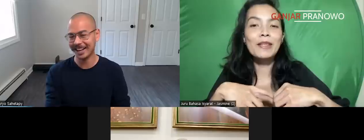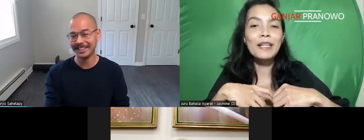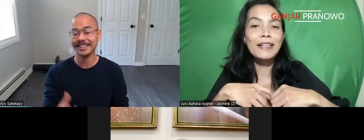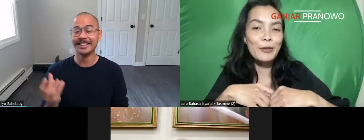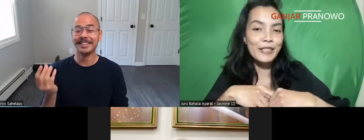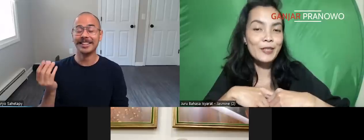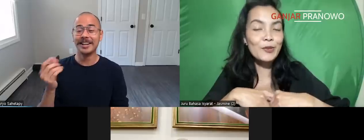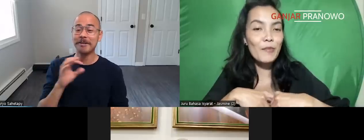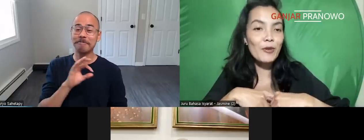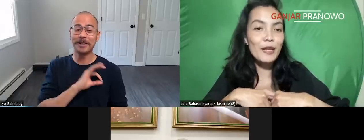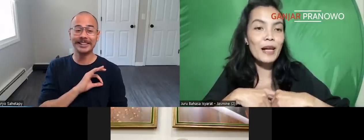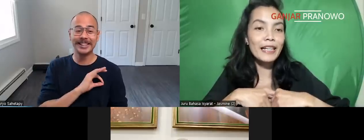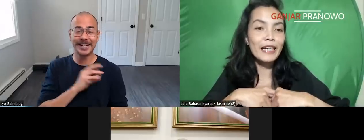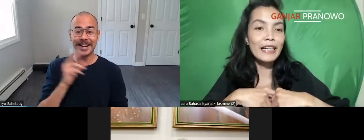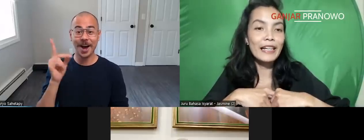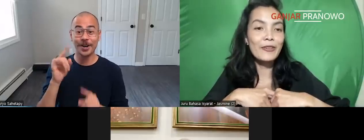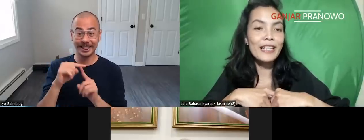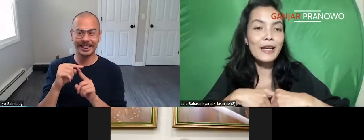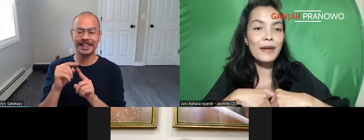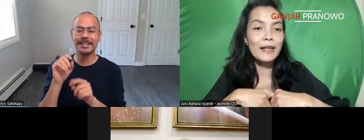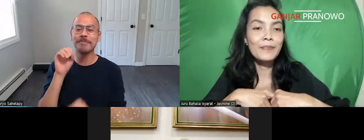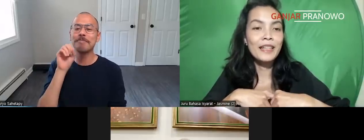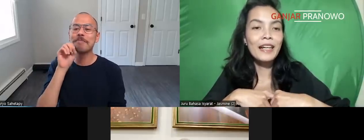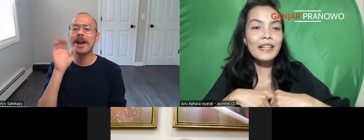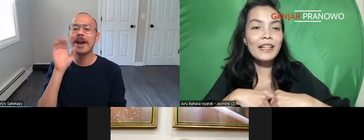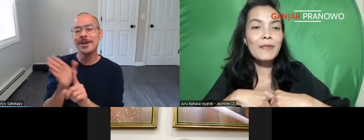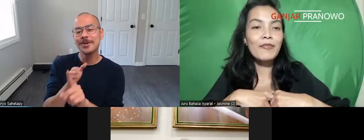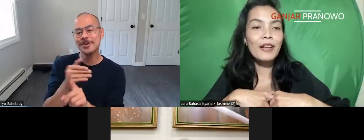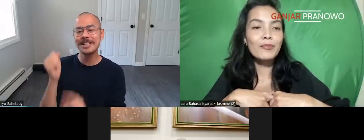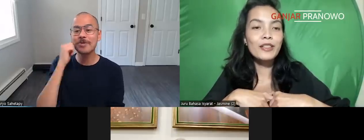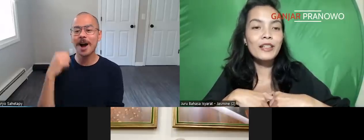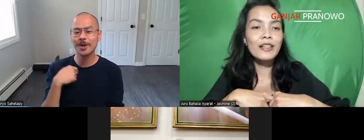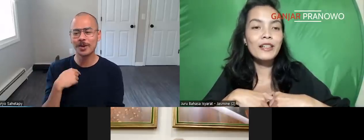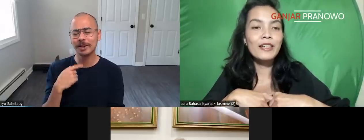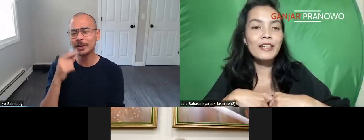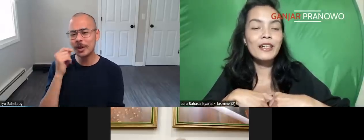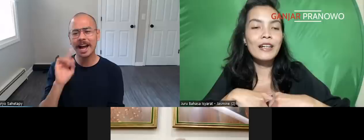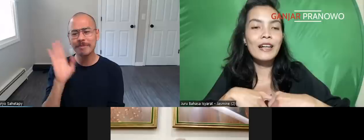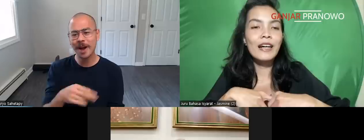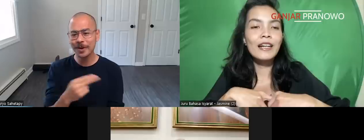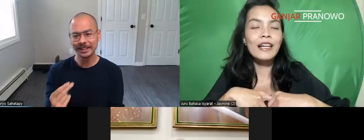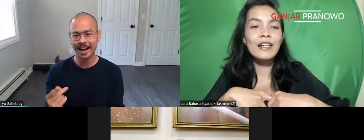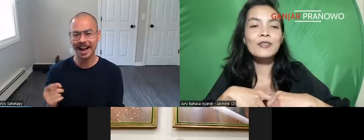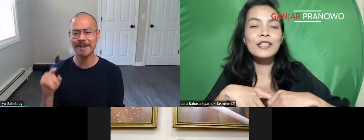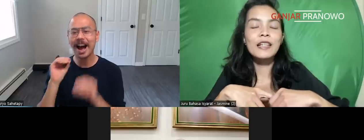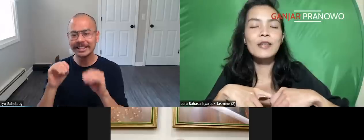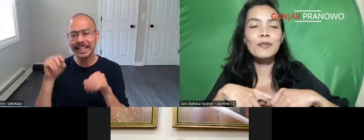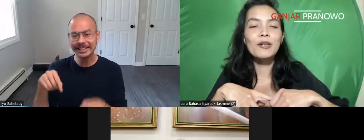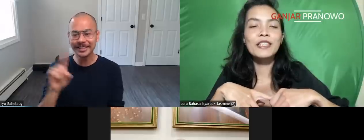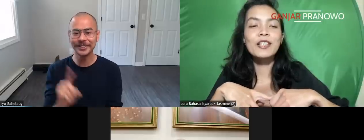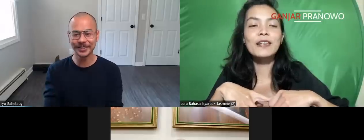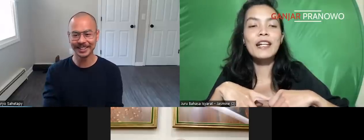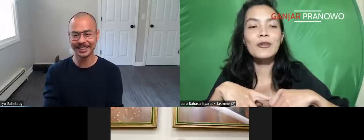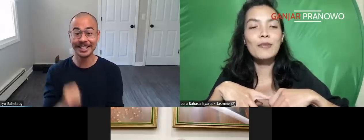apa teman-teman yang di rochester tuh enggak mau saya balik ke Indonesia Pak karena manfaat buat ee ee karena R